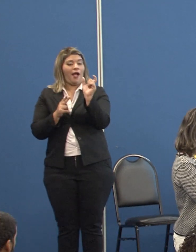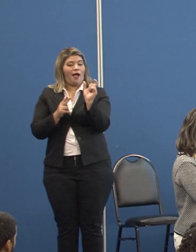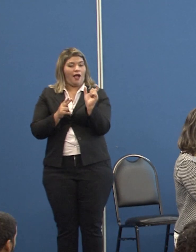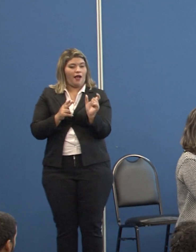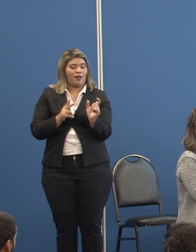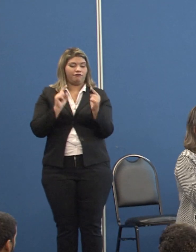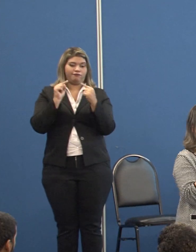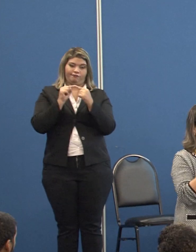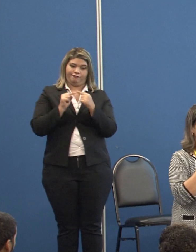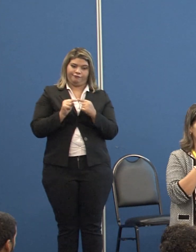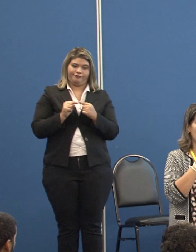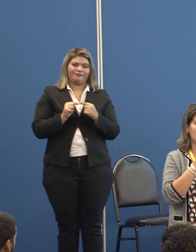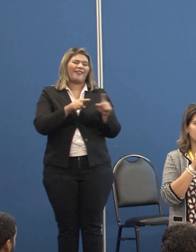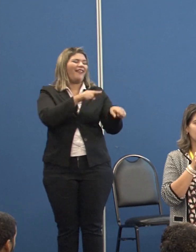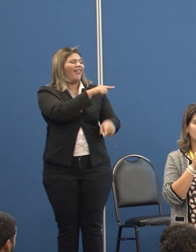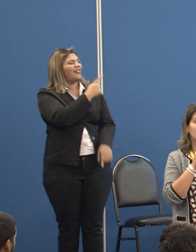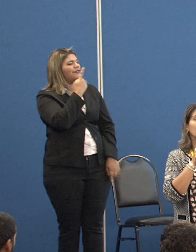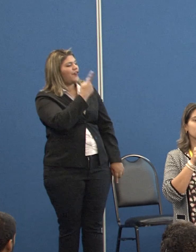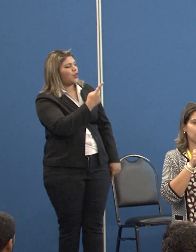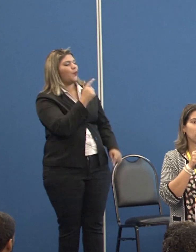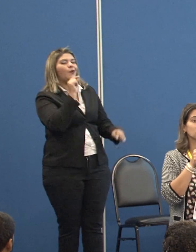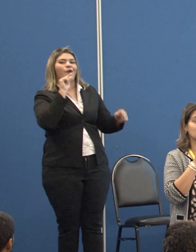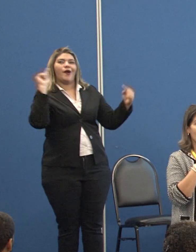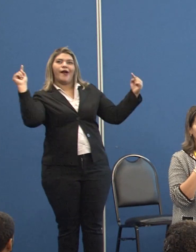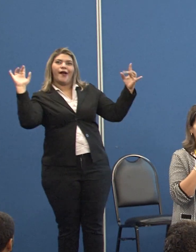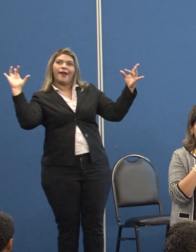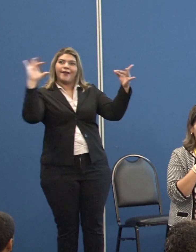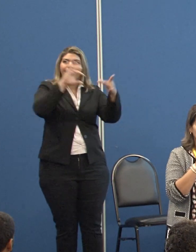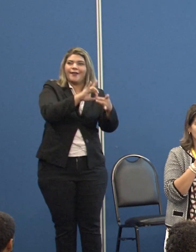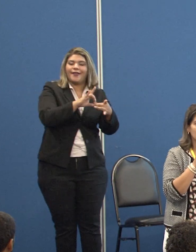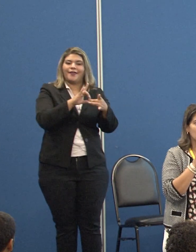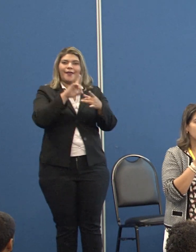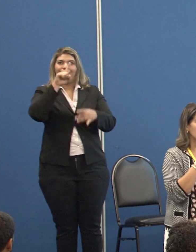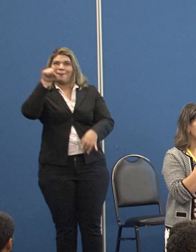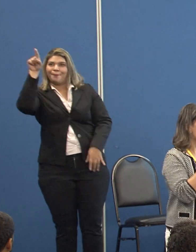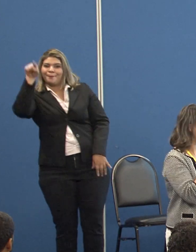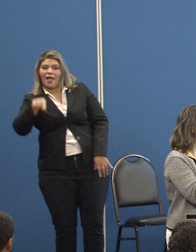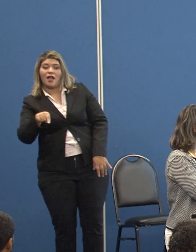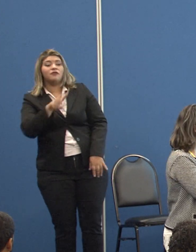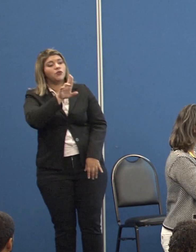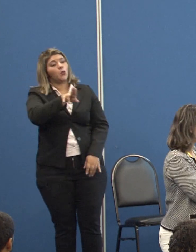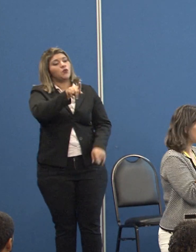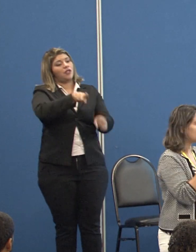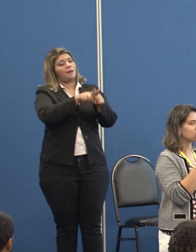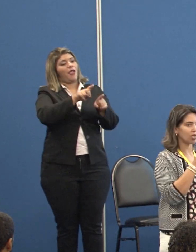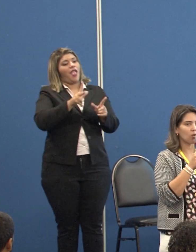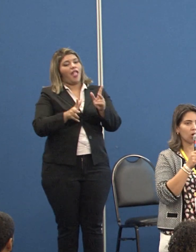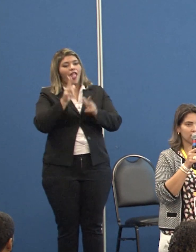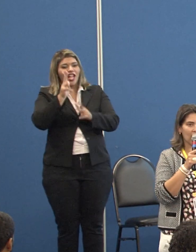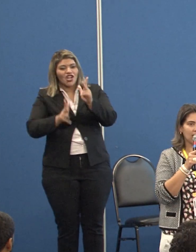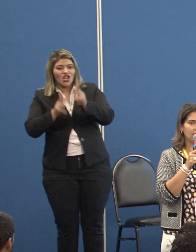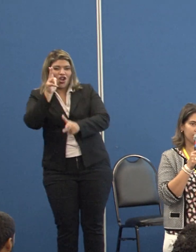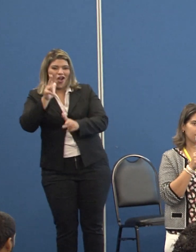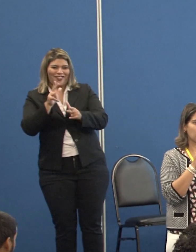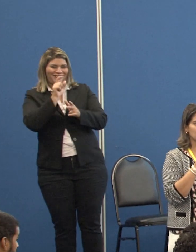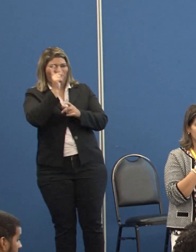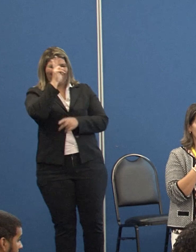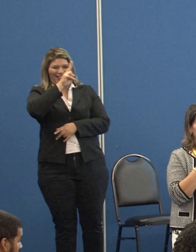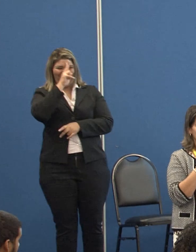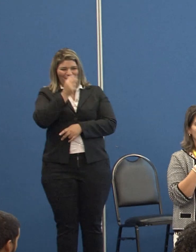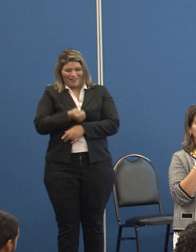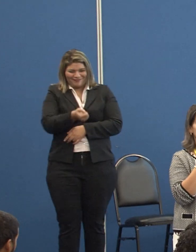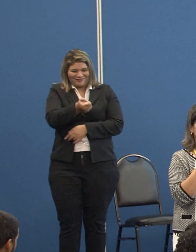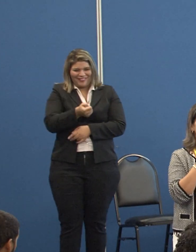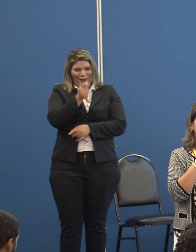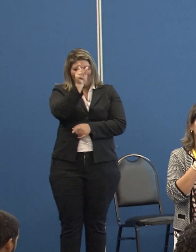A Patrícia falou, ligue, marque, você pode usar recorte. E aí, quando pedir para eles recortarem, vamos dizer